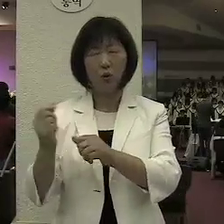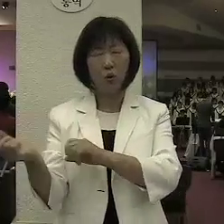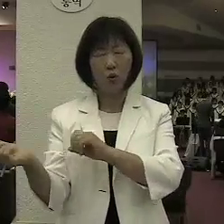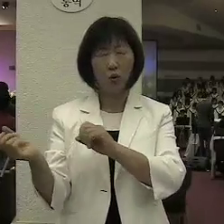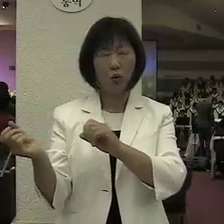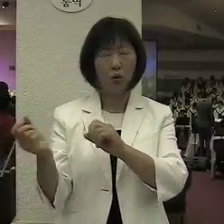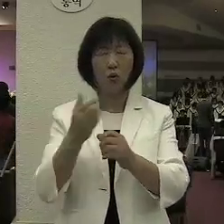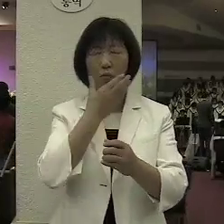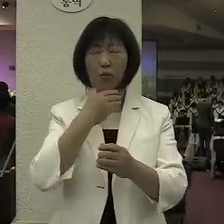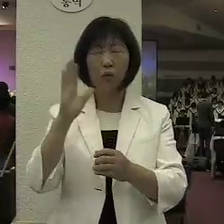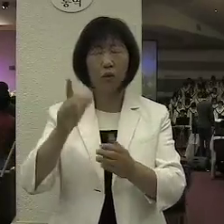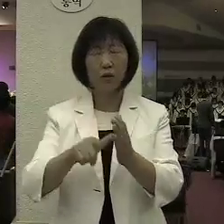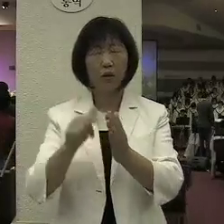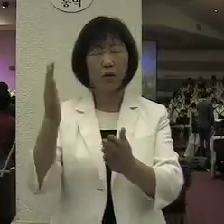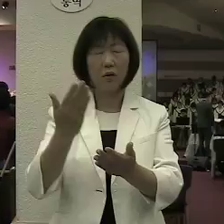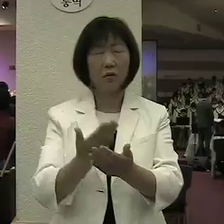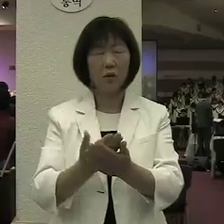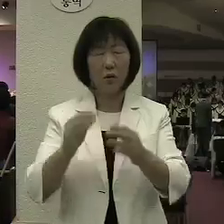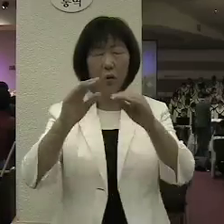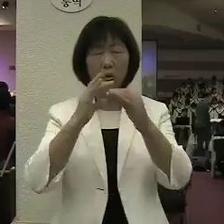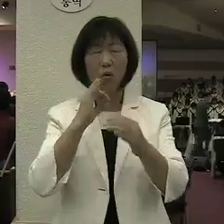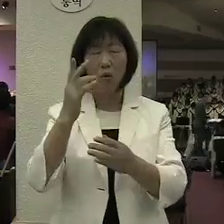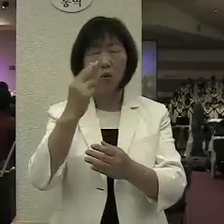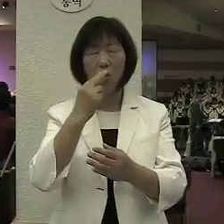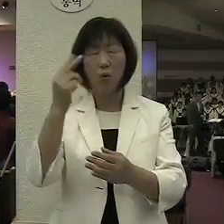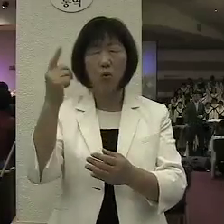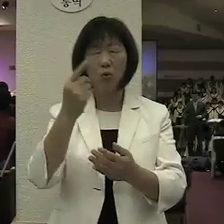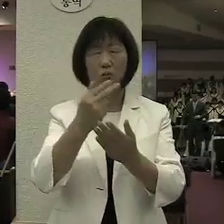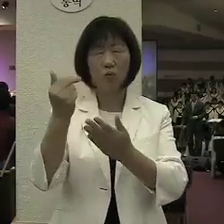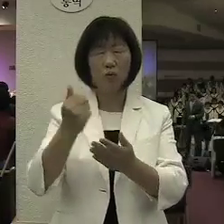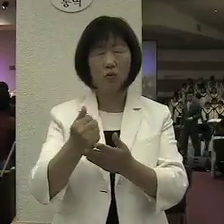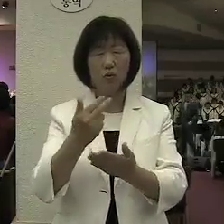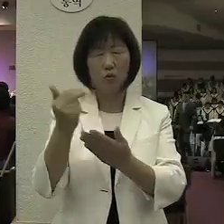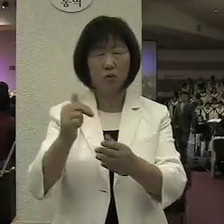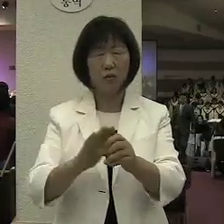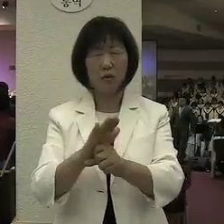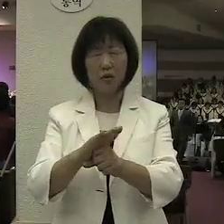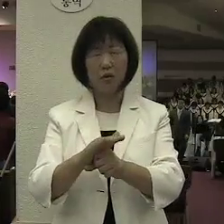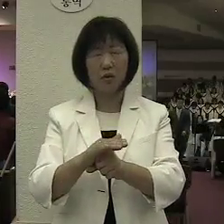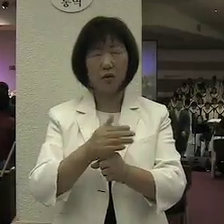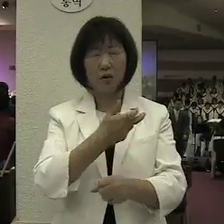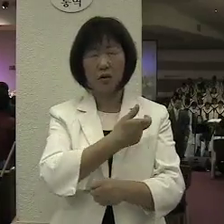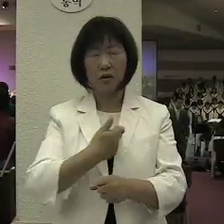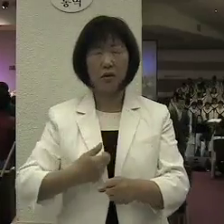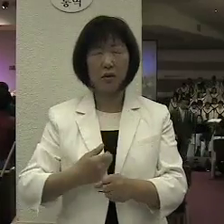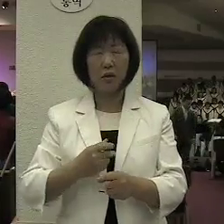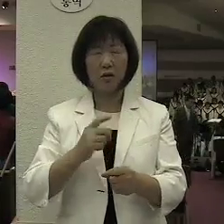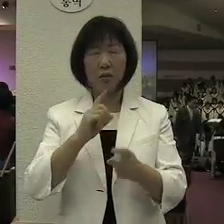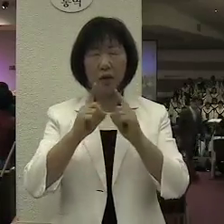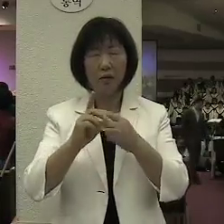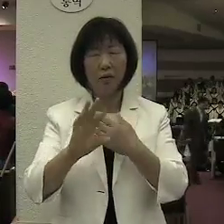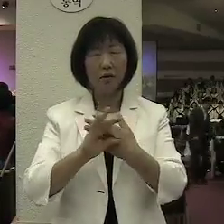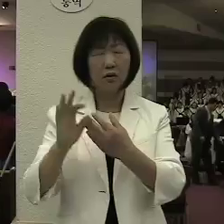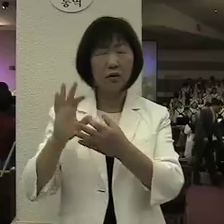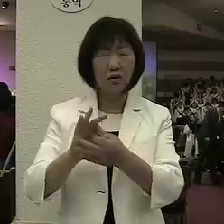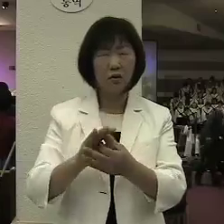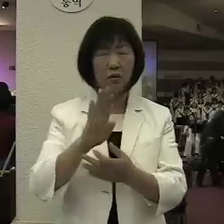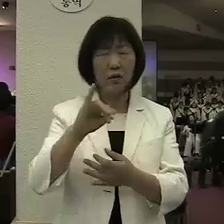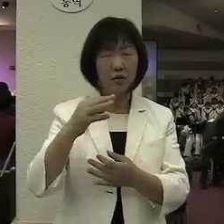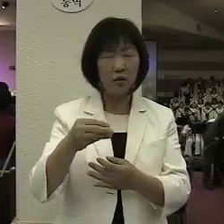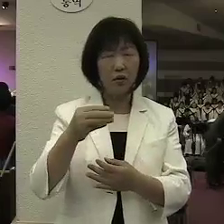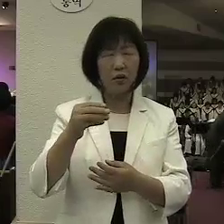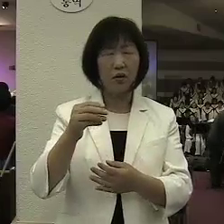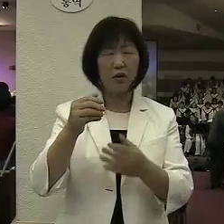복된 시간이 되게 하여 주시옵소서. 오 주님, 저희들은 주님을 사랑하는 제자라고 자칭하면서도 빌라도 법정의 사도